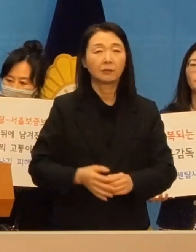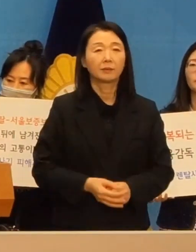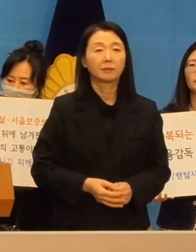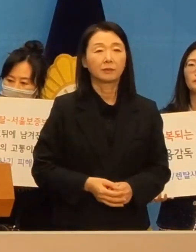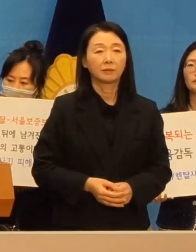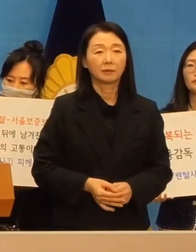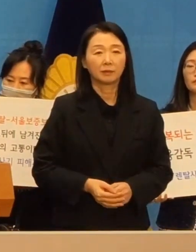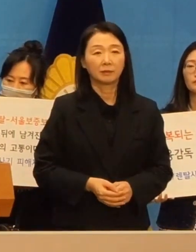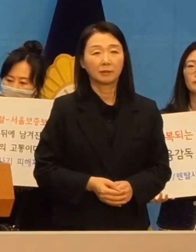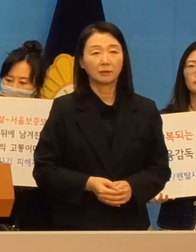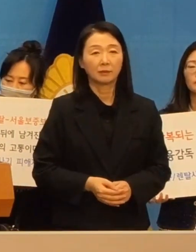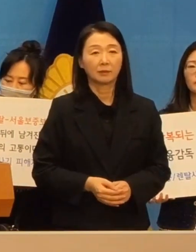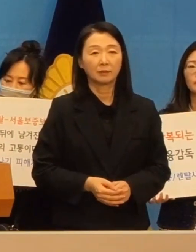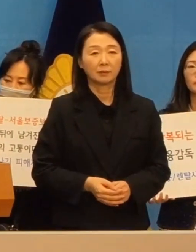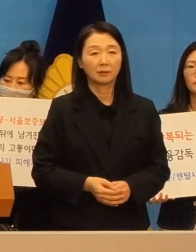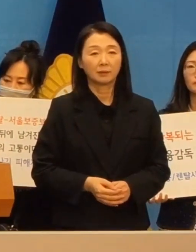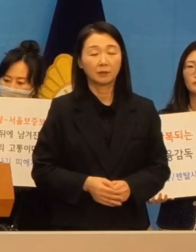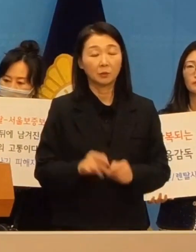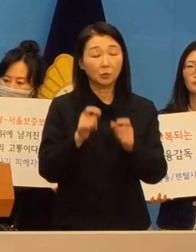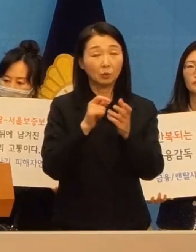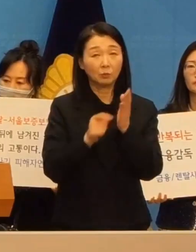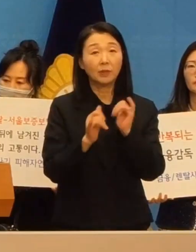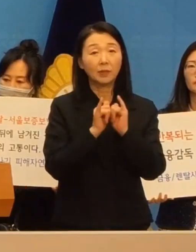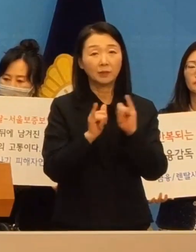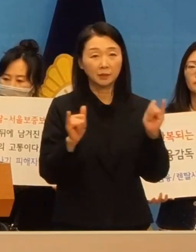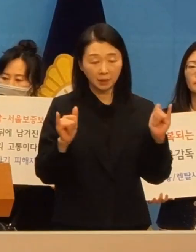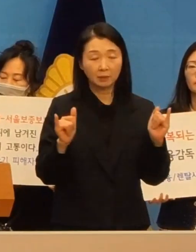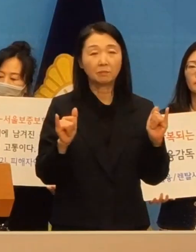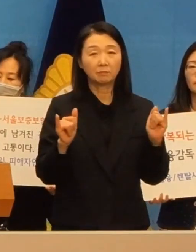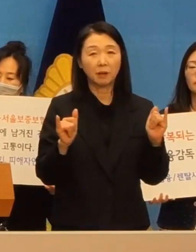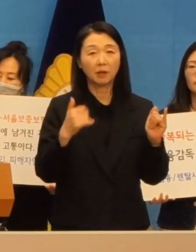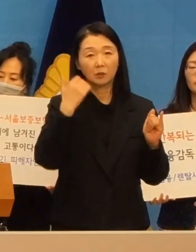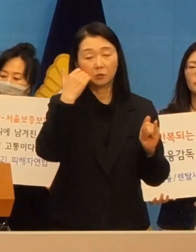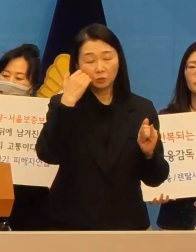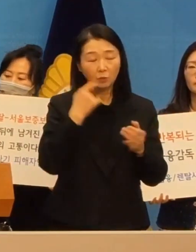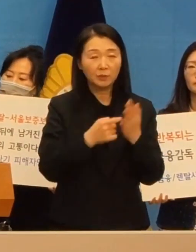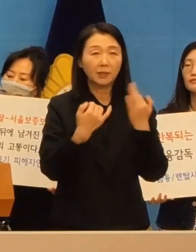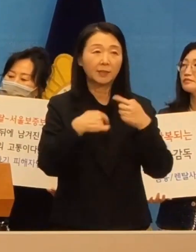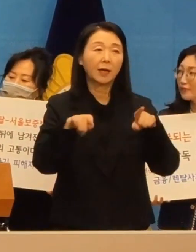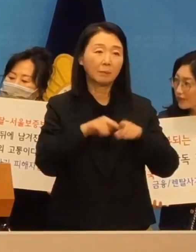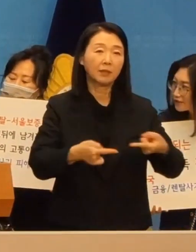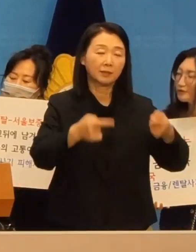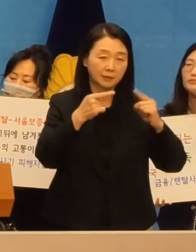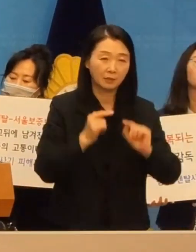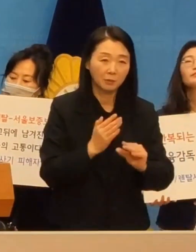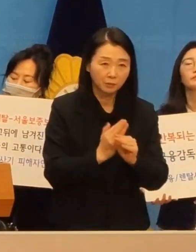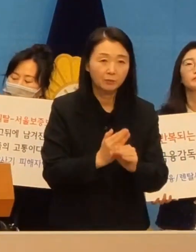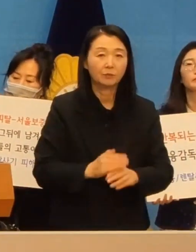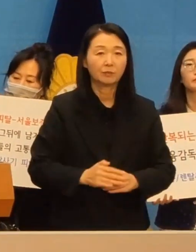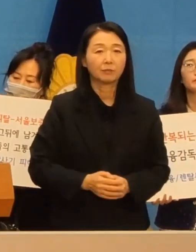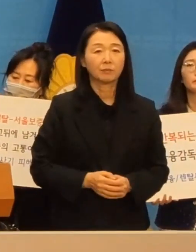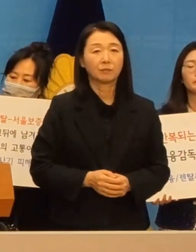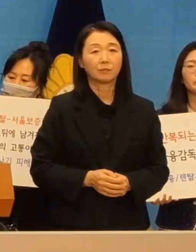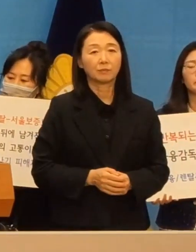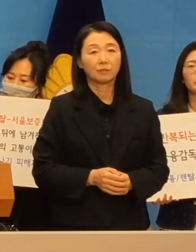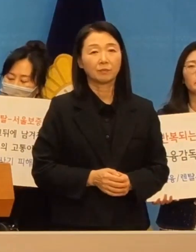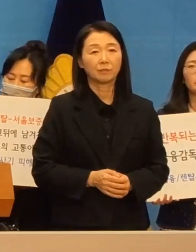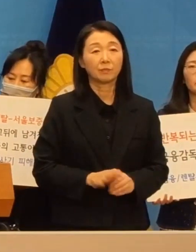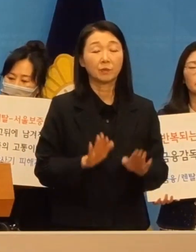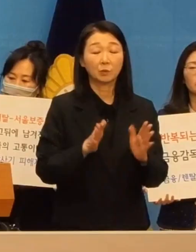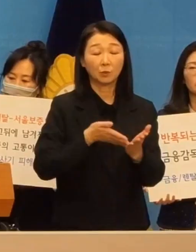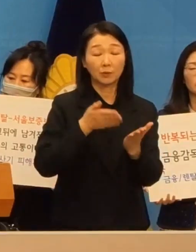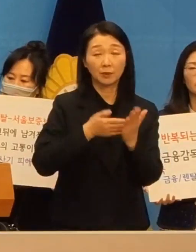우리 팩토링 피해자 서미진님을 위시해서 오늘 피해자님들 함께 오셨습니다. 예. 오늘 그